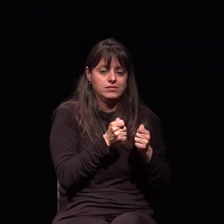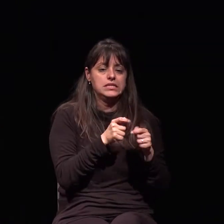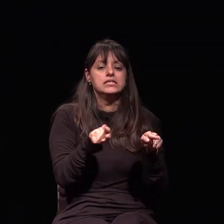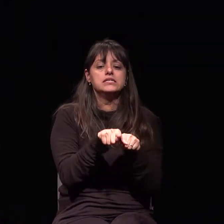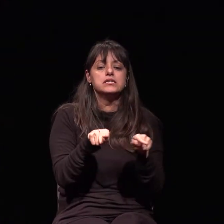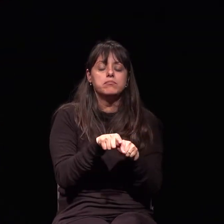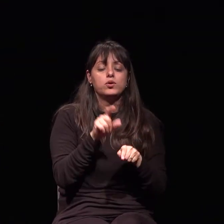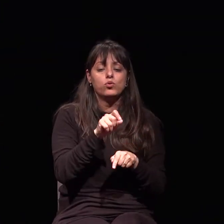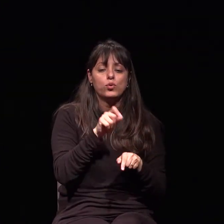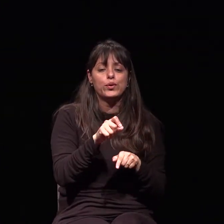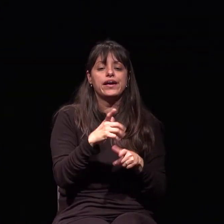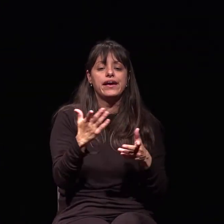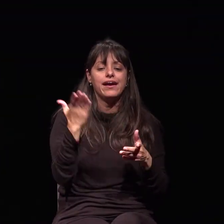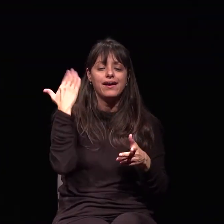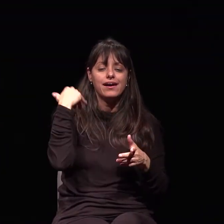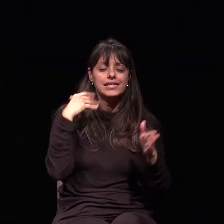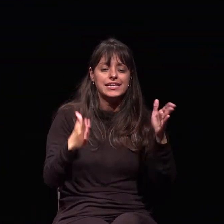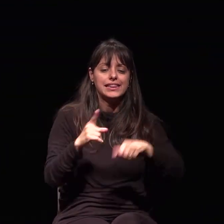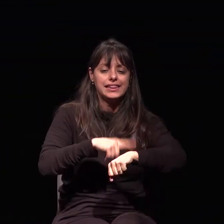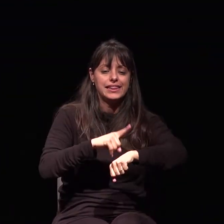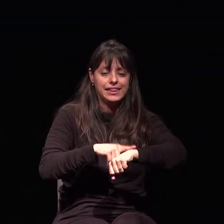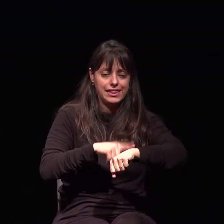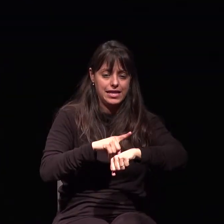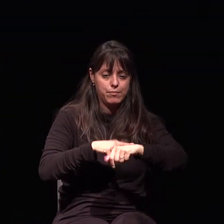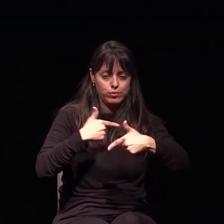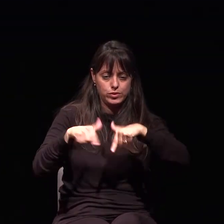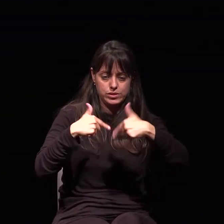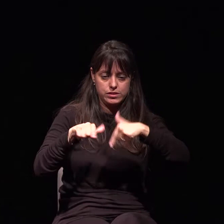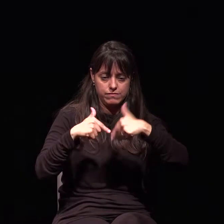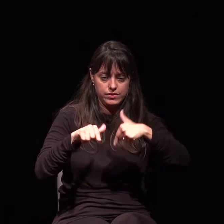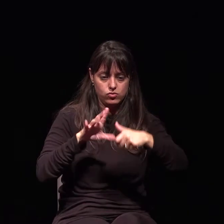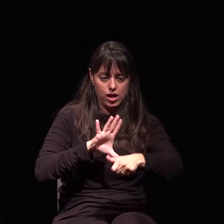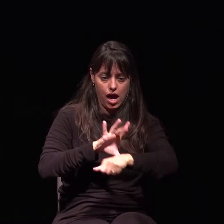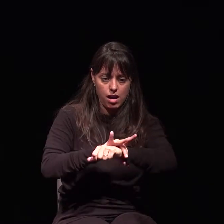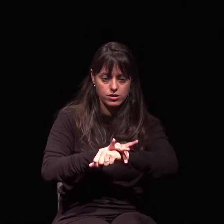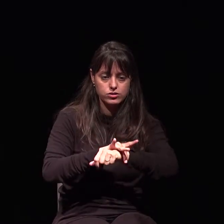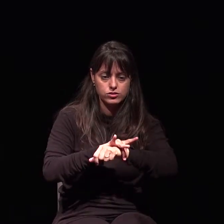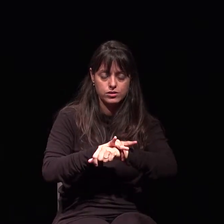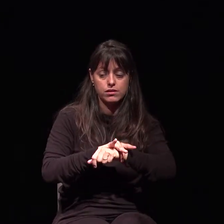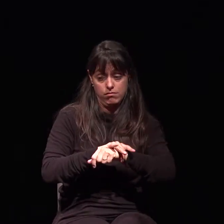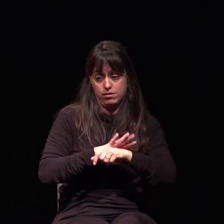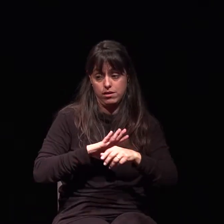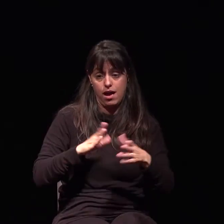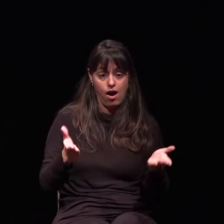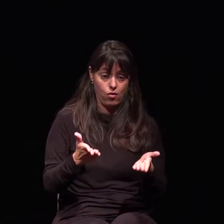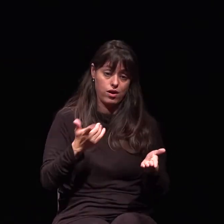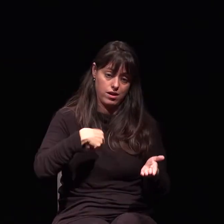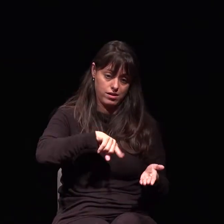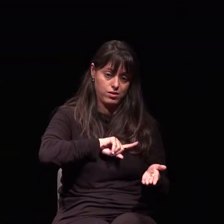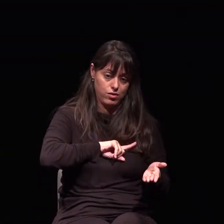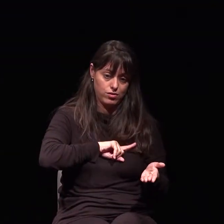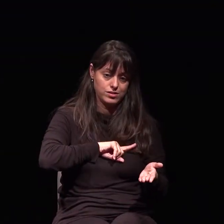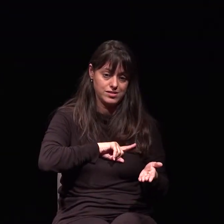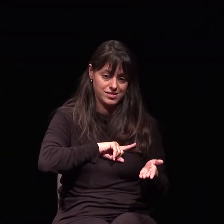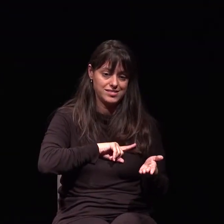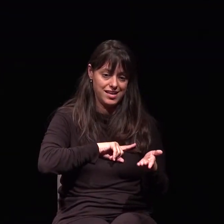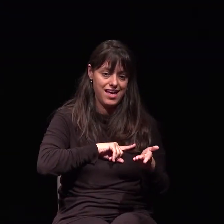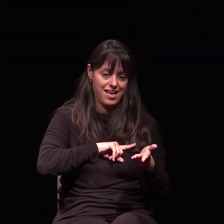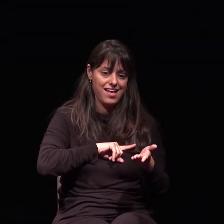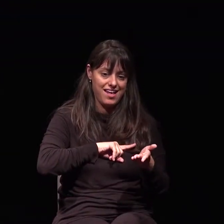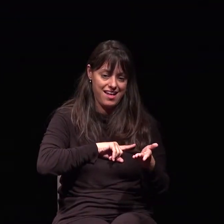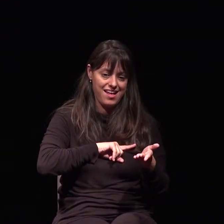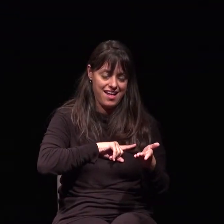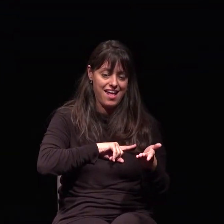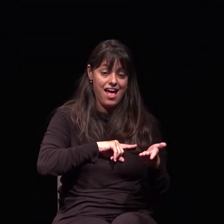de serviço, que nós éramos contra. Aí, hoje, nós estamos até a favor, né? Correndo atrás dele,